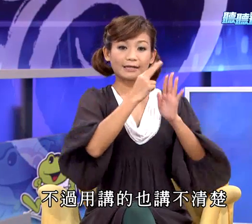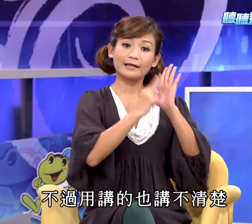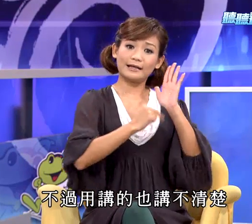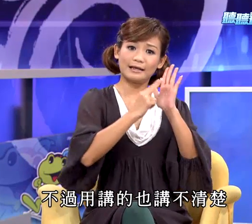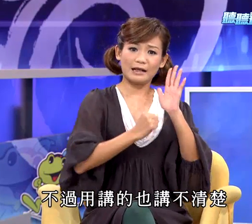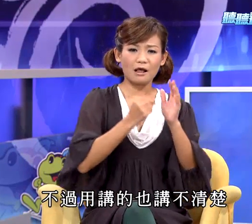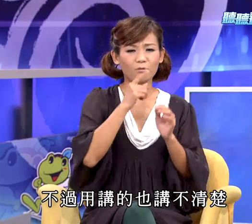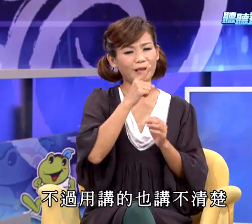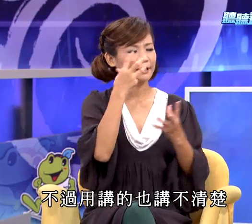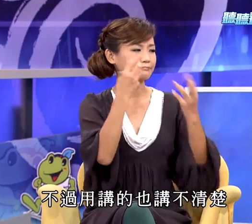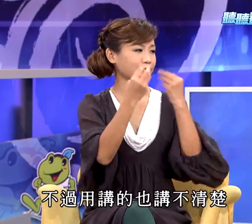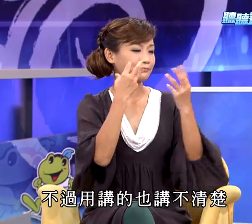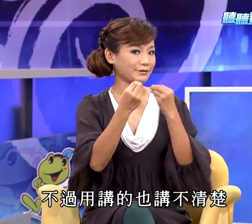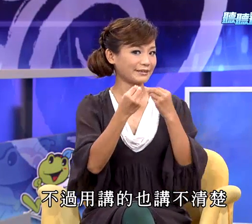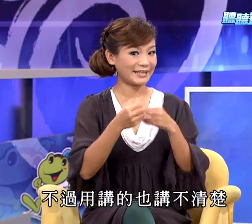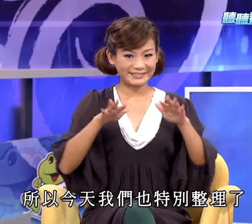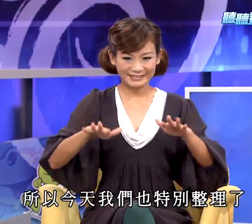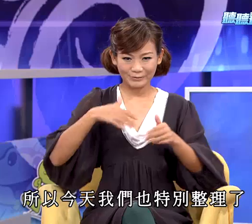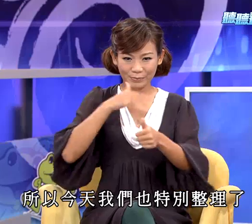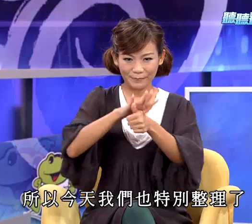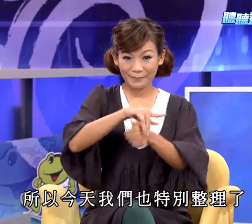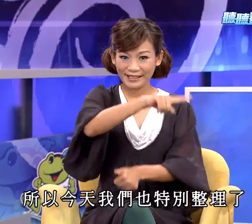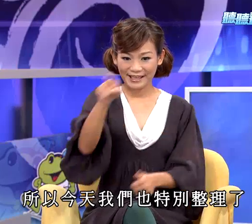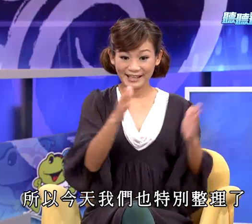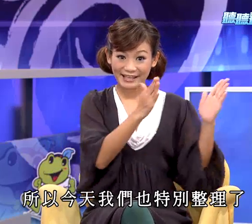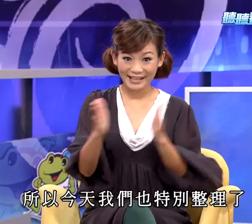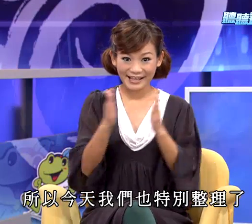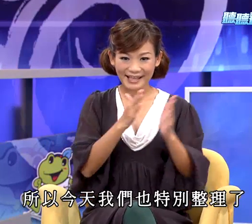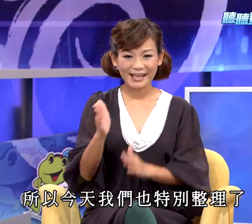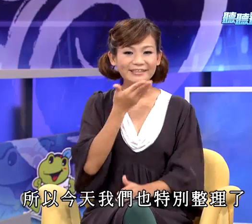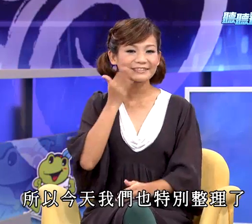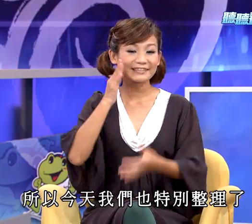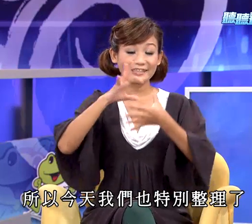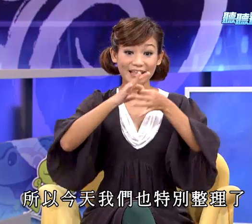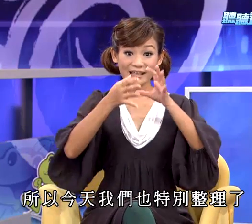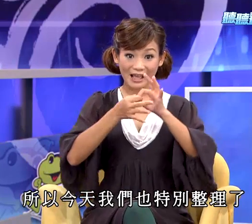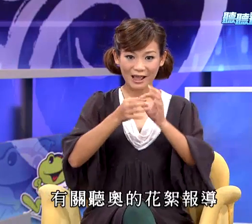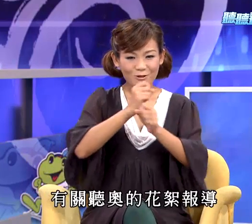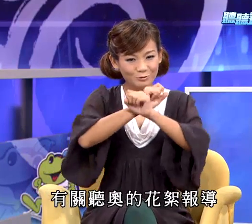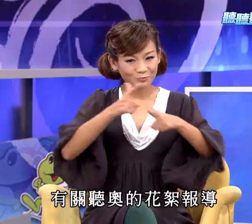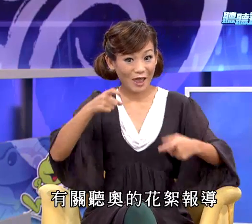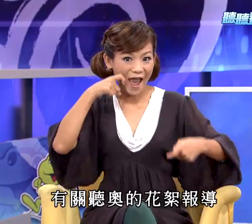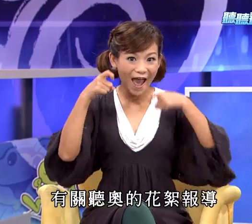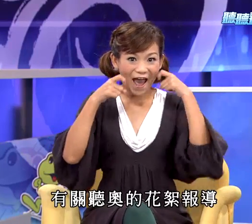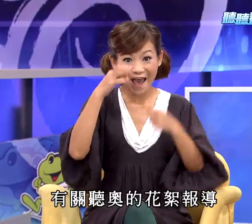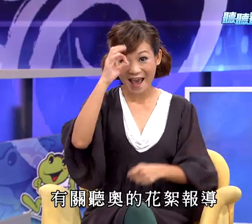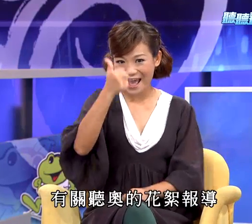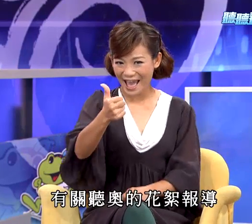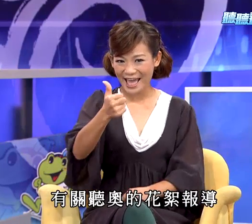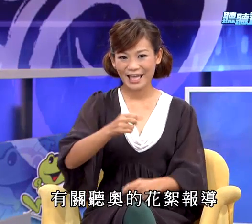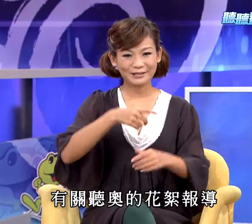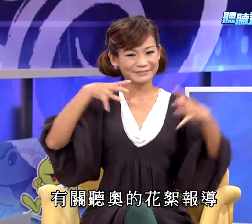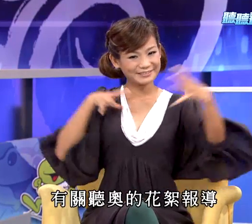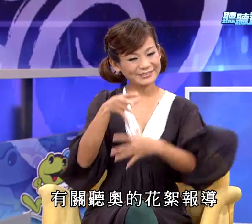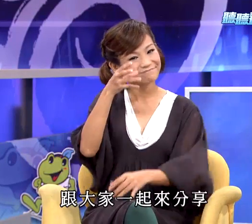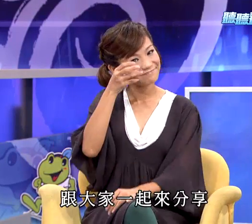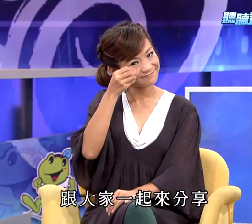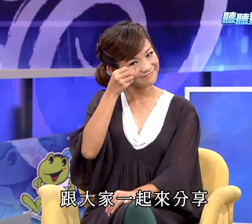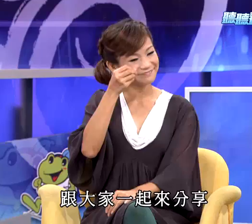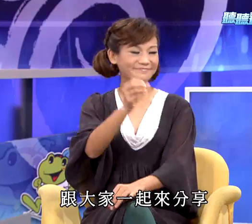的也讲不清楚，所以呢，今天我们也特别整理了有关听奥的花絮报道，跟大家一起来分